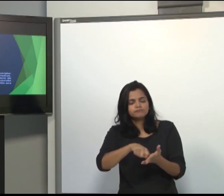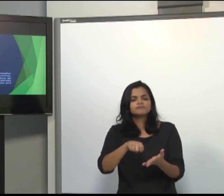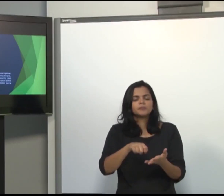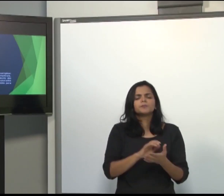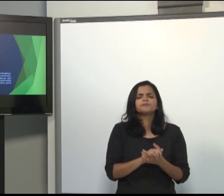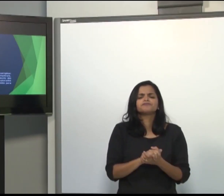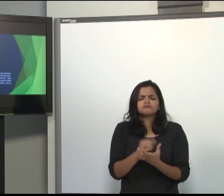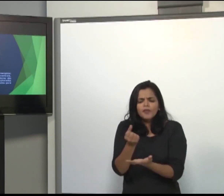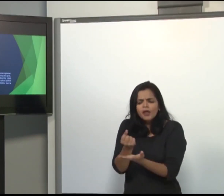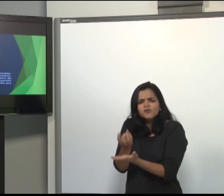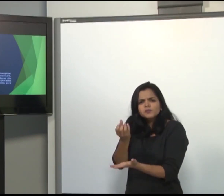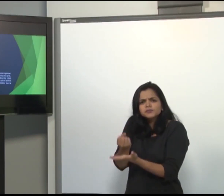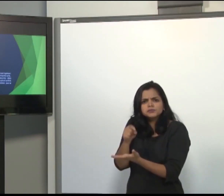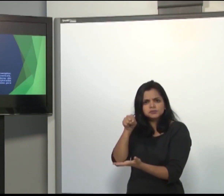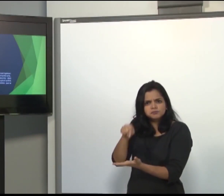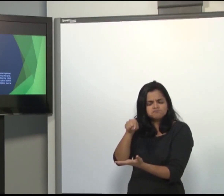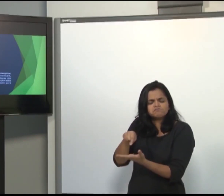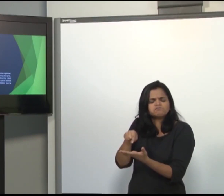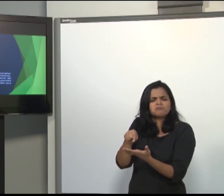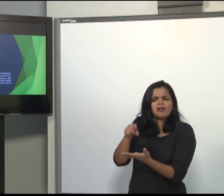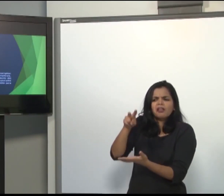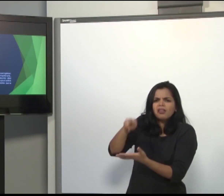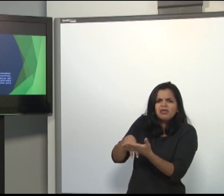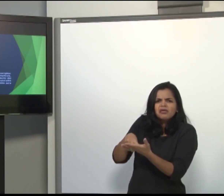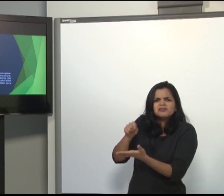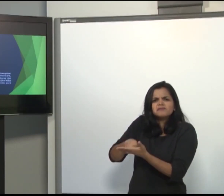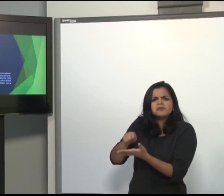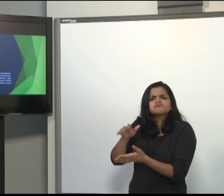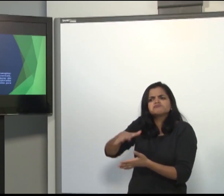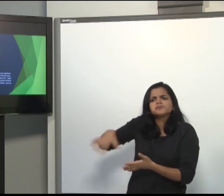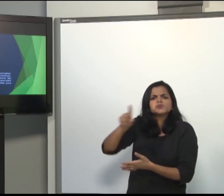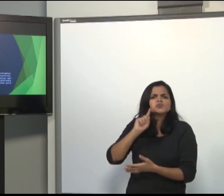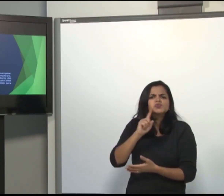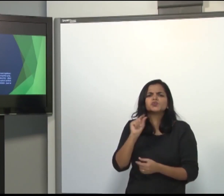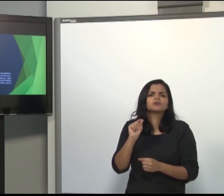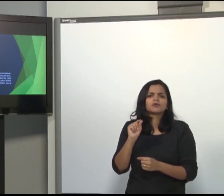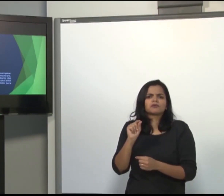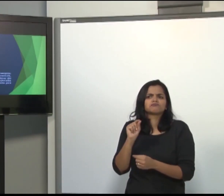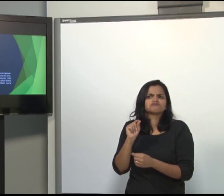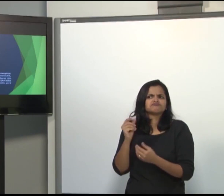os ouvintes, o objetivo é alfabetização, aprender a ler e escrever.